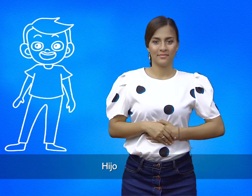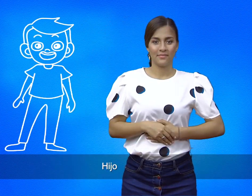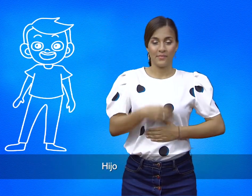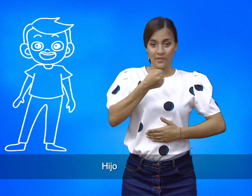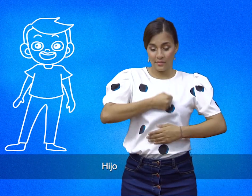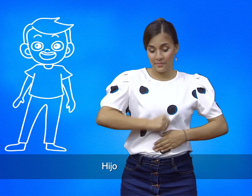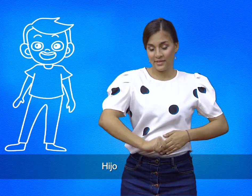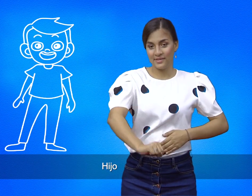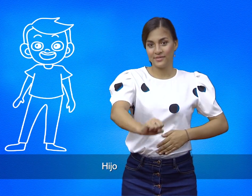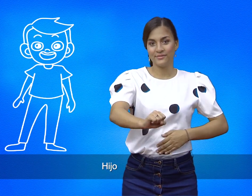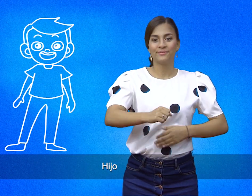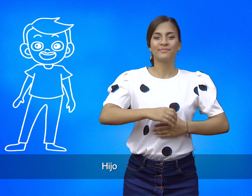Hijo.